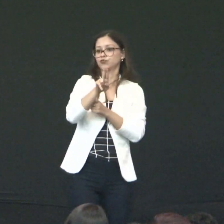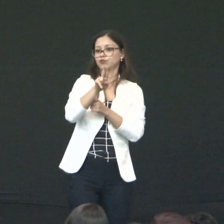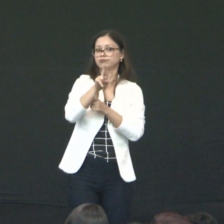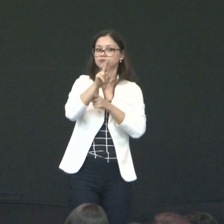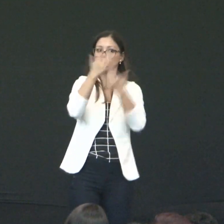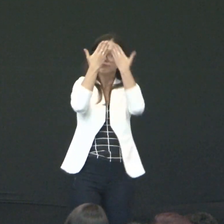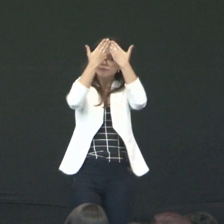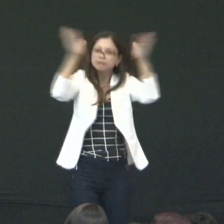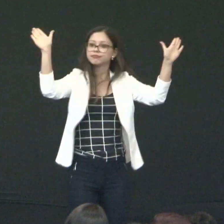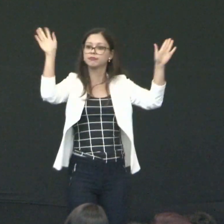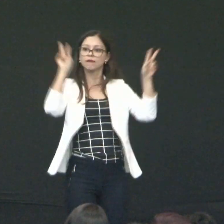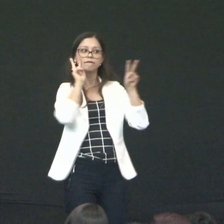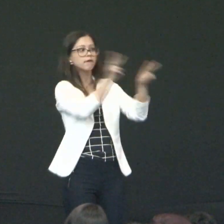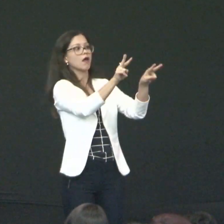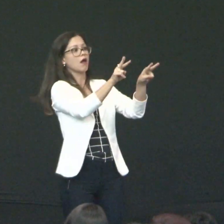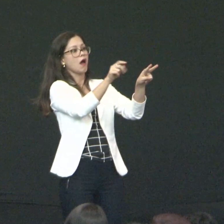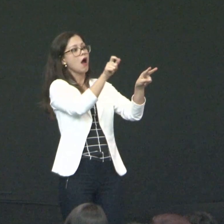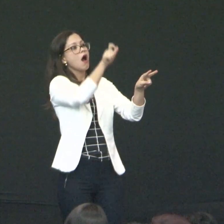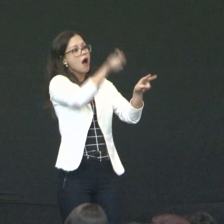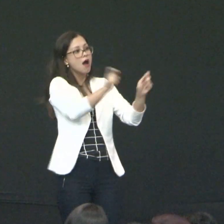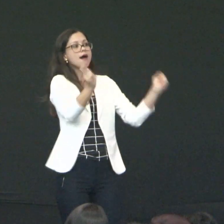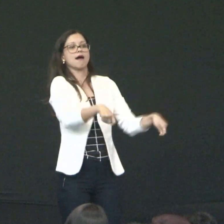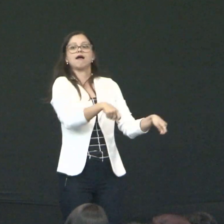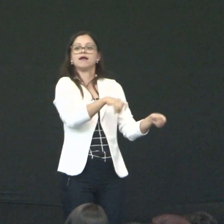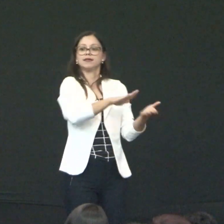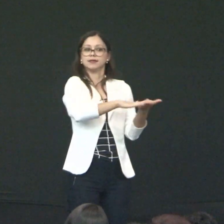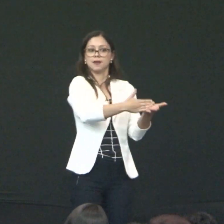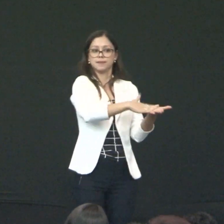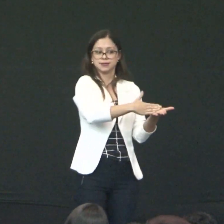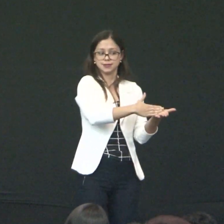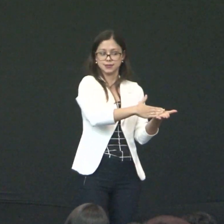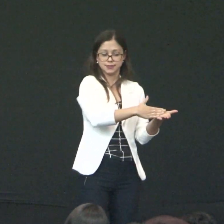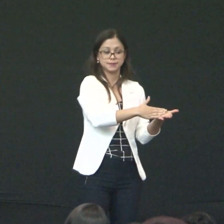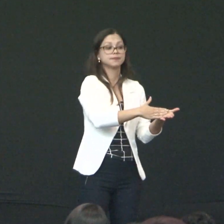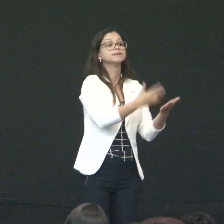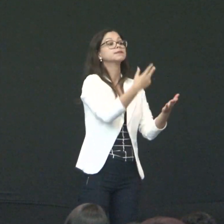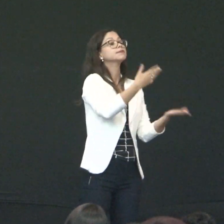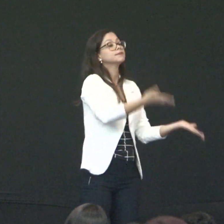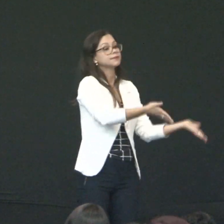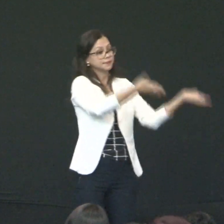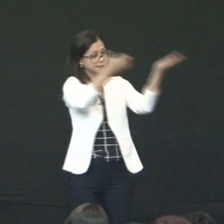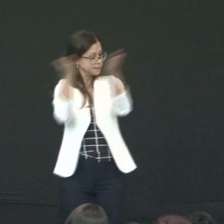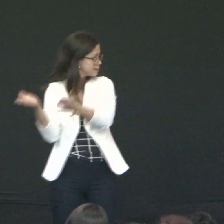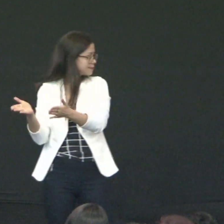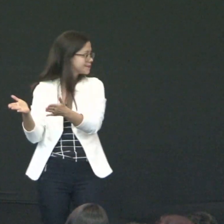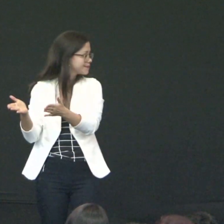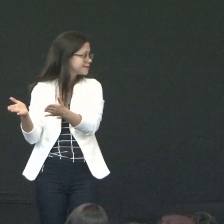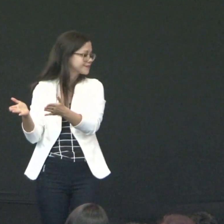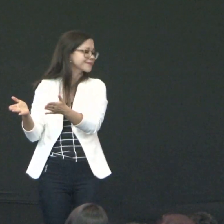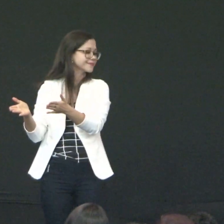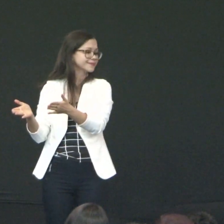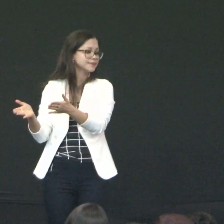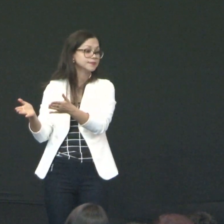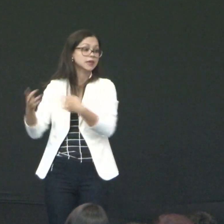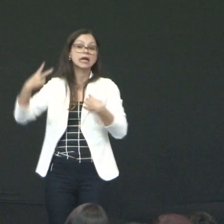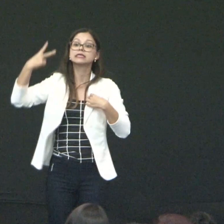eles quebrem esse tabu relacionado à possibilidade do profissional surdo estar atuando como intérprete